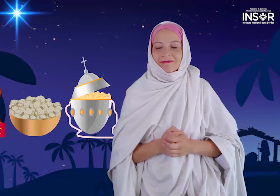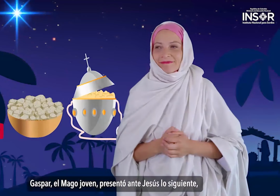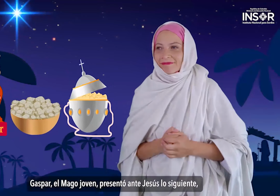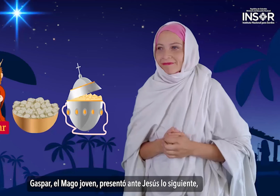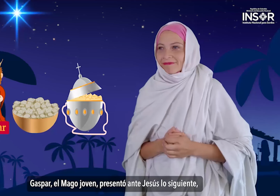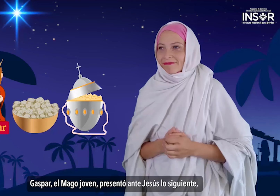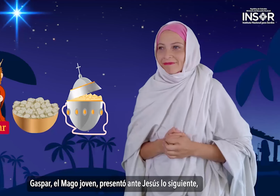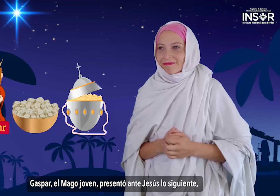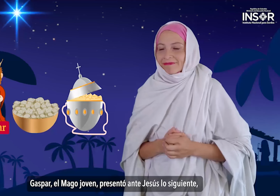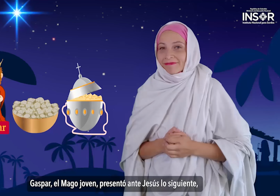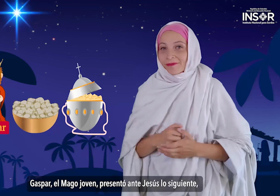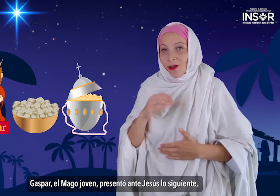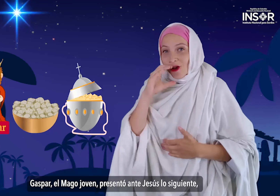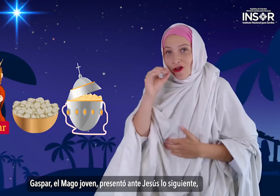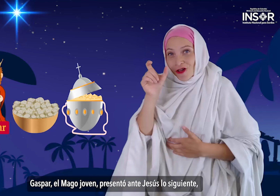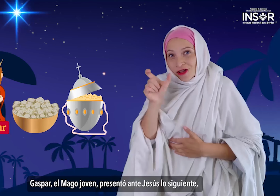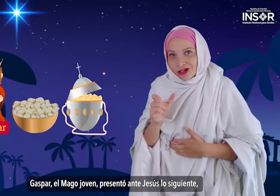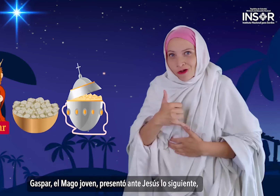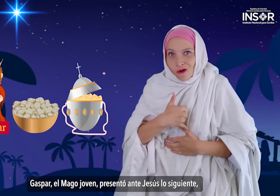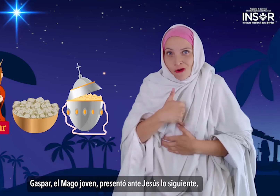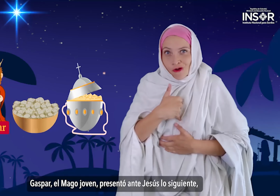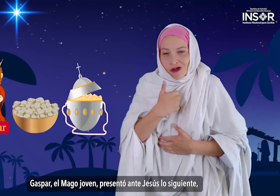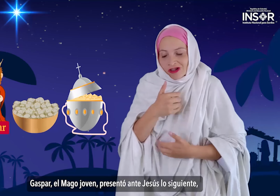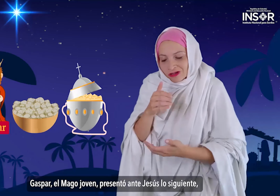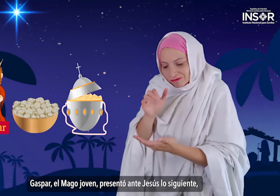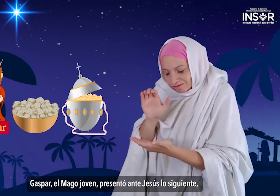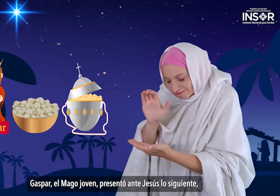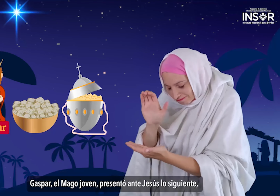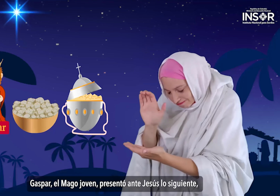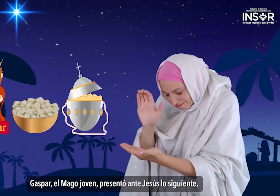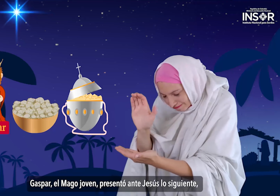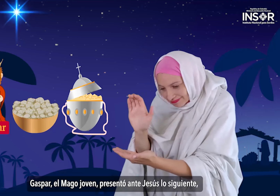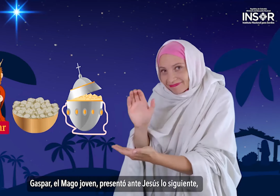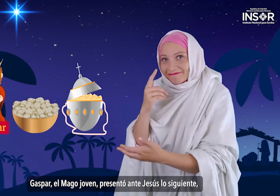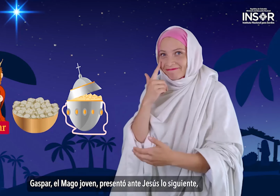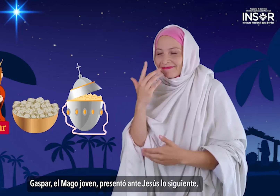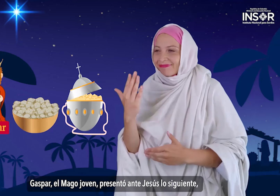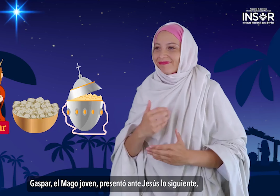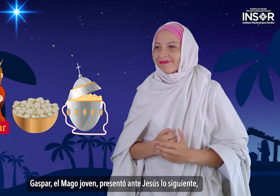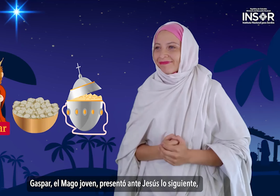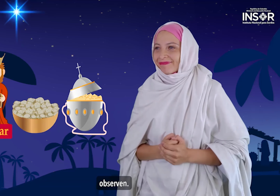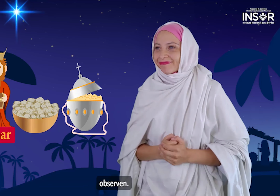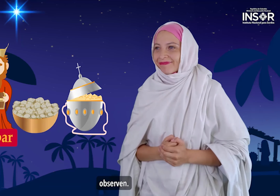Gaspar, el mago joven, presentó ante Jesús lo siguiente. Observen.